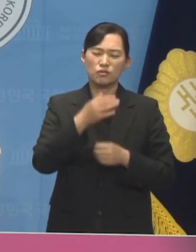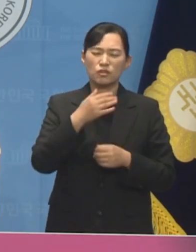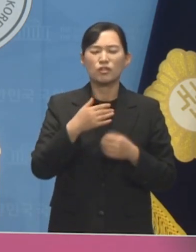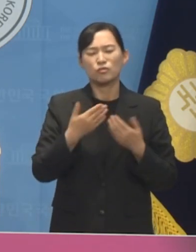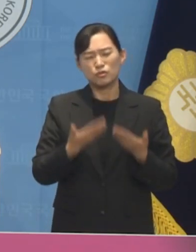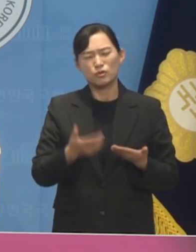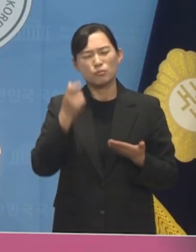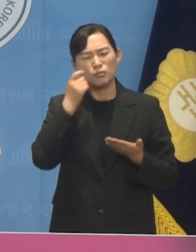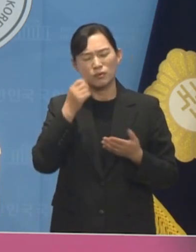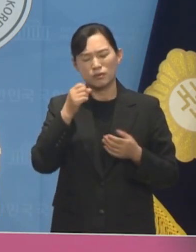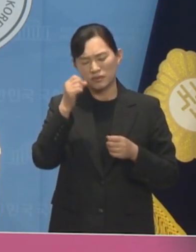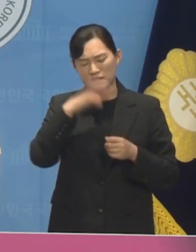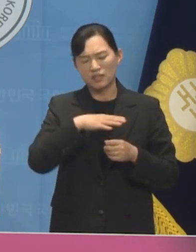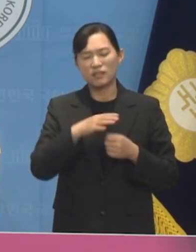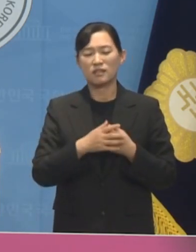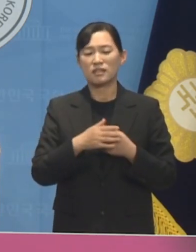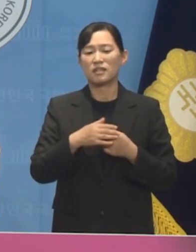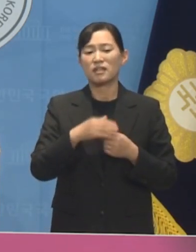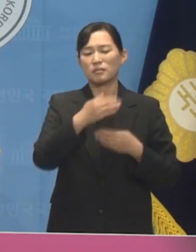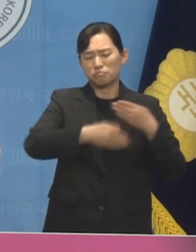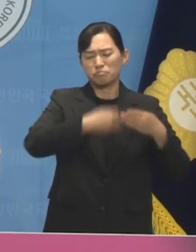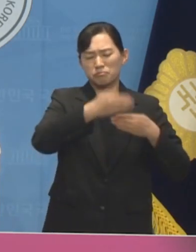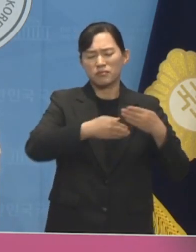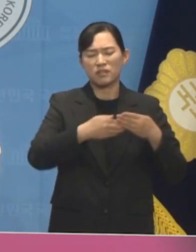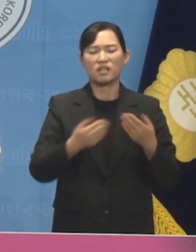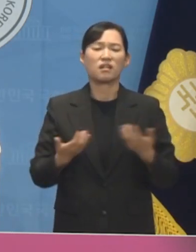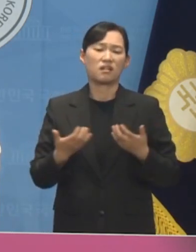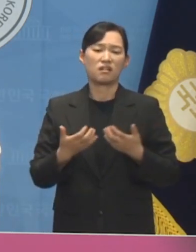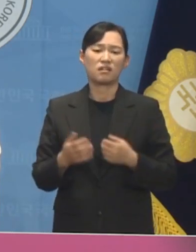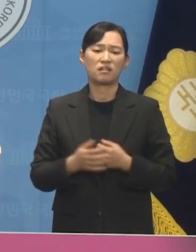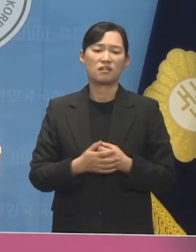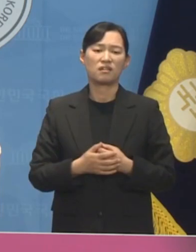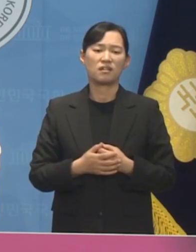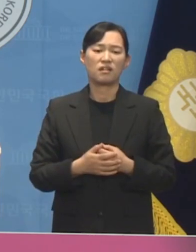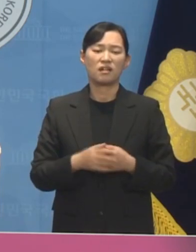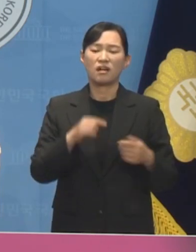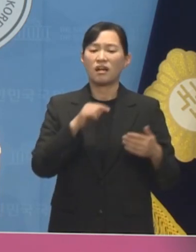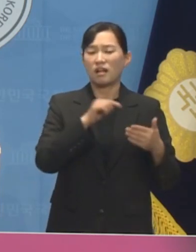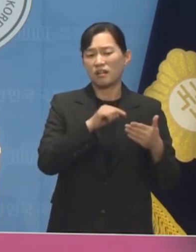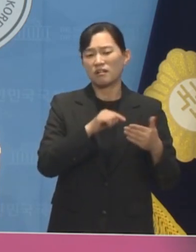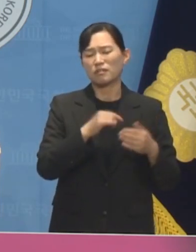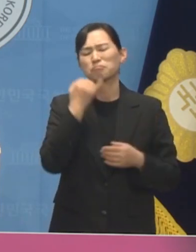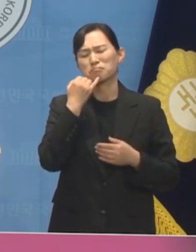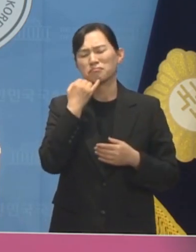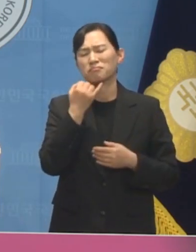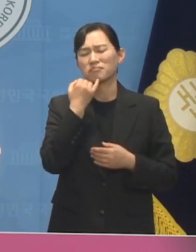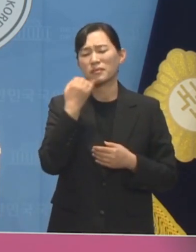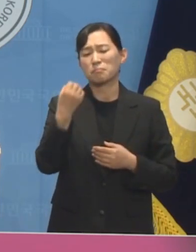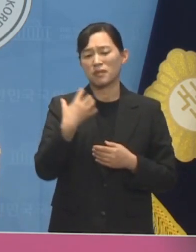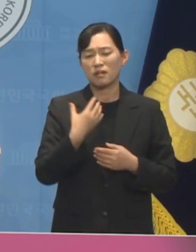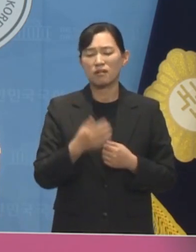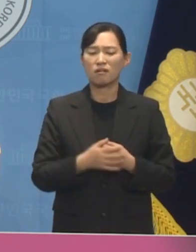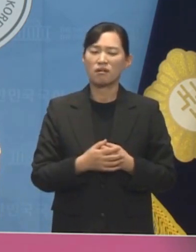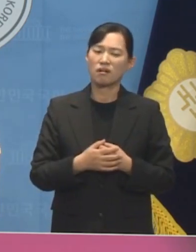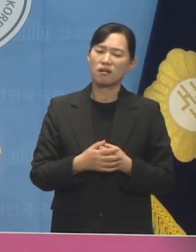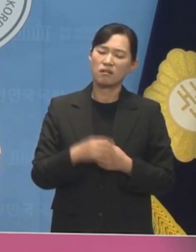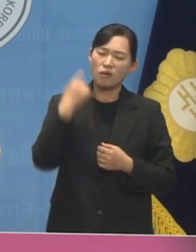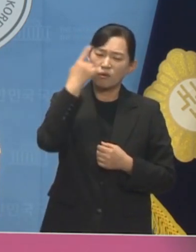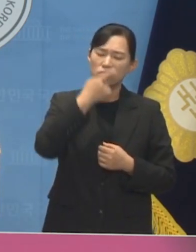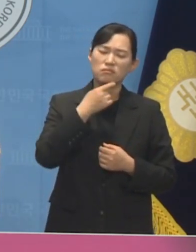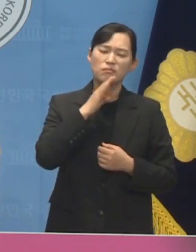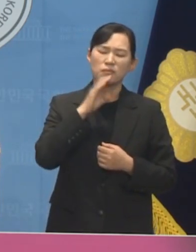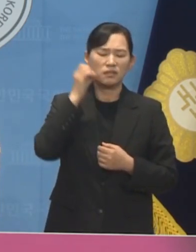손가락에 붕대를 감고 장갑을 끼고 일할 수밖에 없었습니다. 낫지 않은 손을 보여주며 괜찮다고 말하며 웃는 얼굴을 잊을